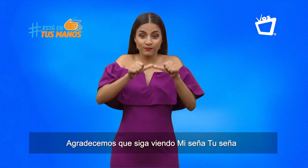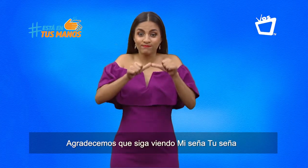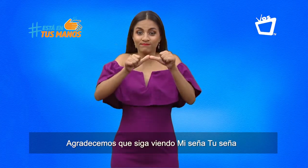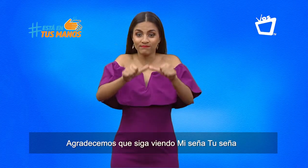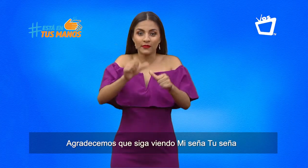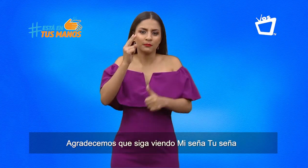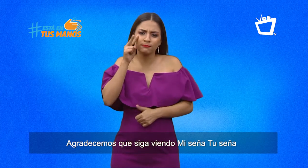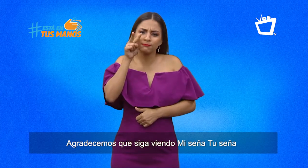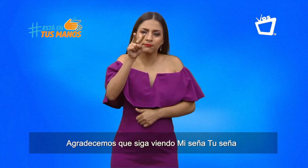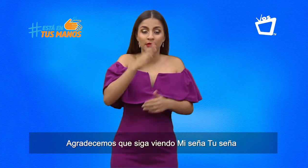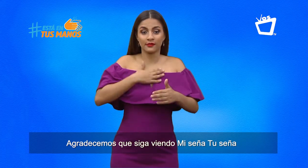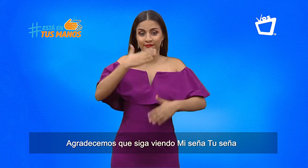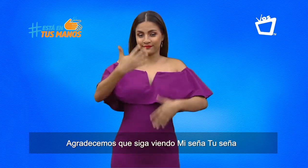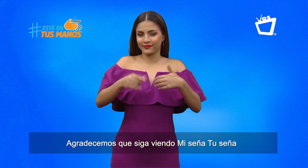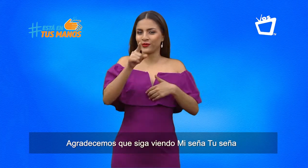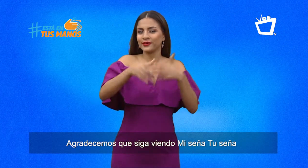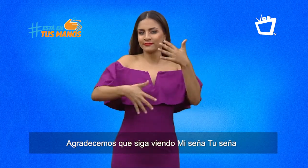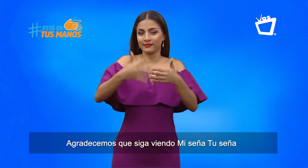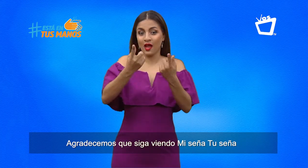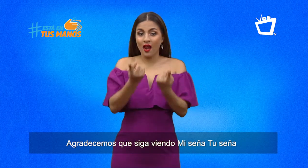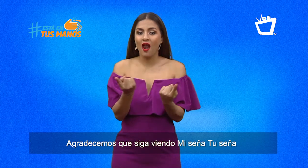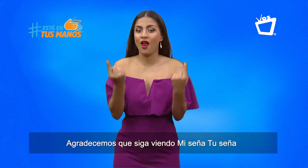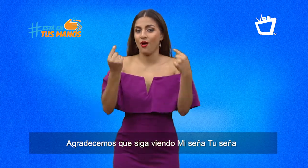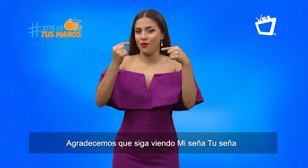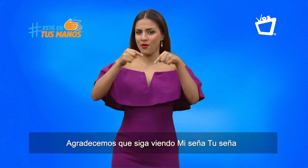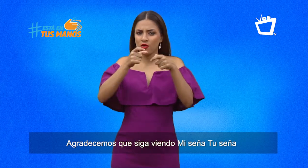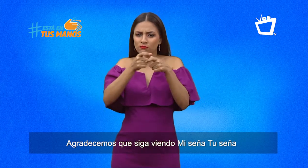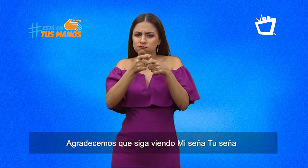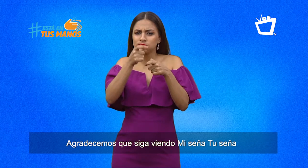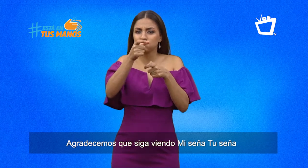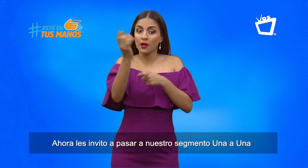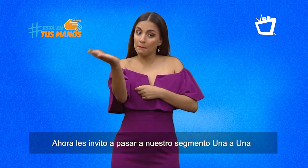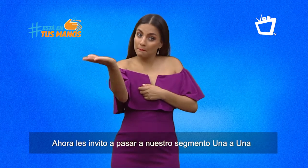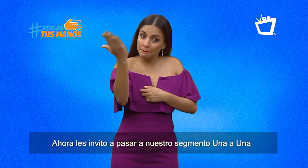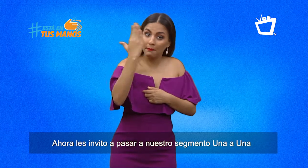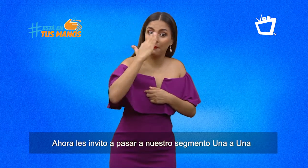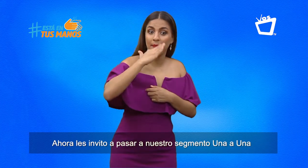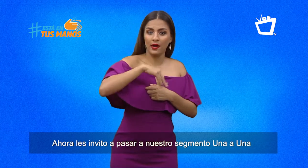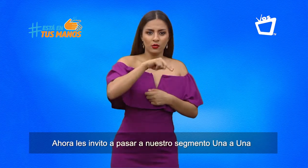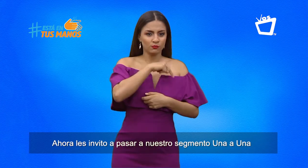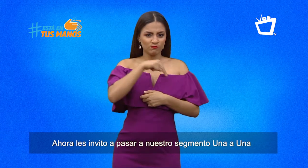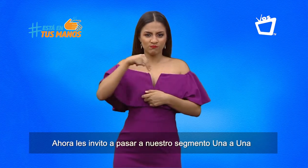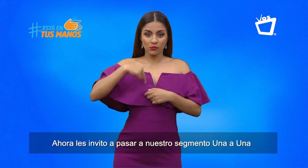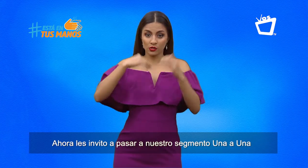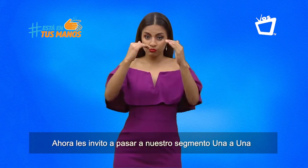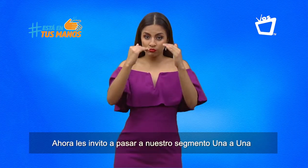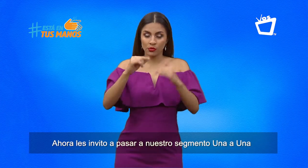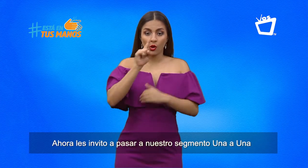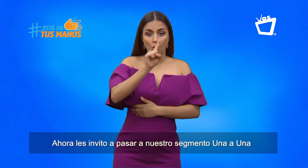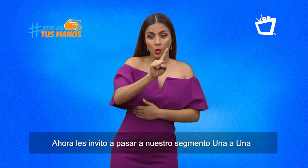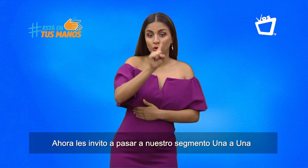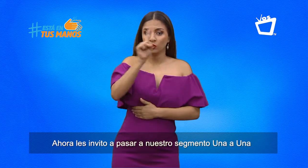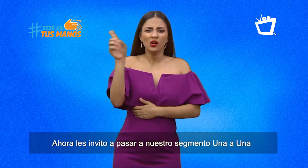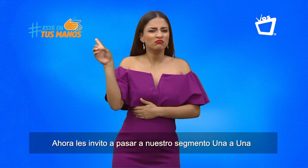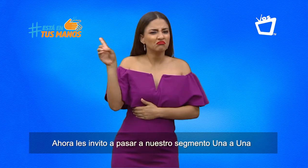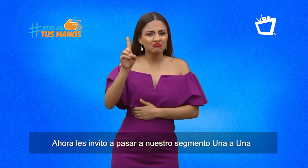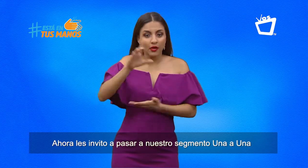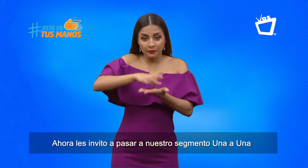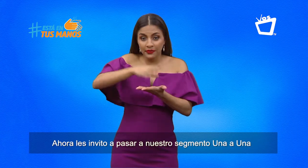agradecemos que siga viendo diseña tu señal ahora les invitó a pasar a nuestro segmento una y una